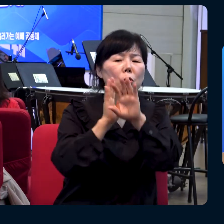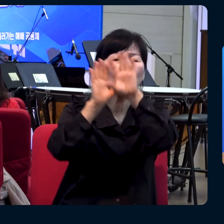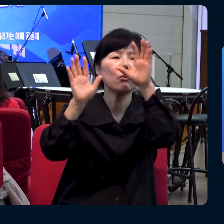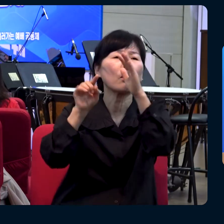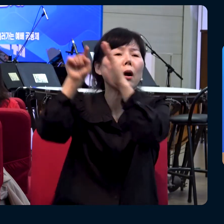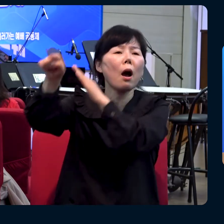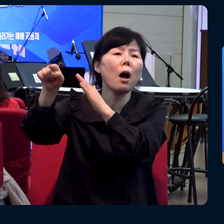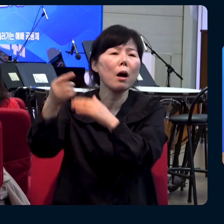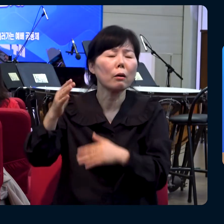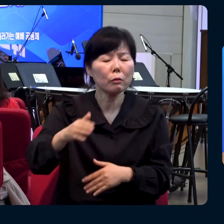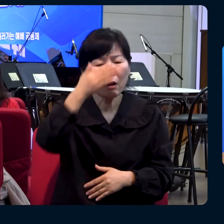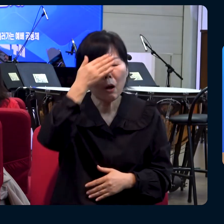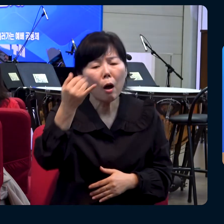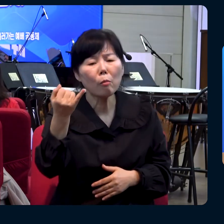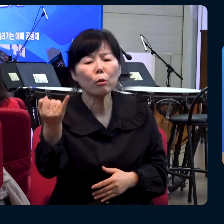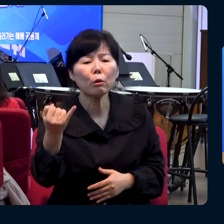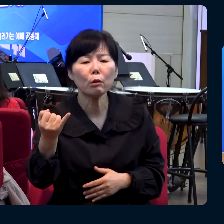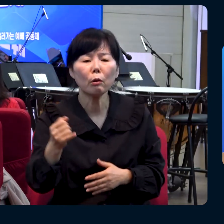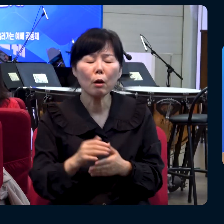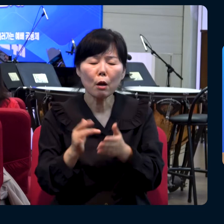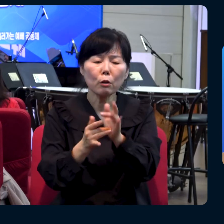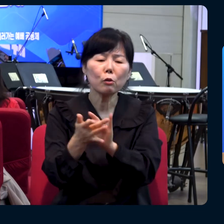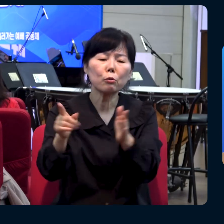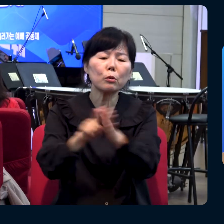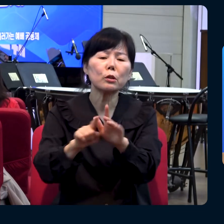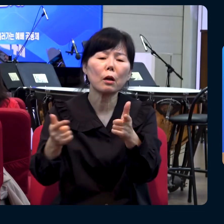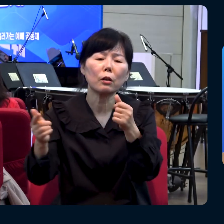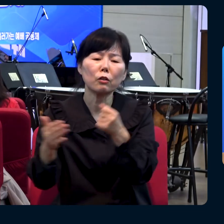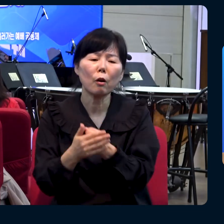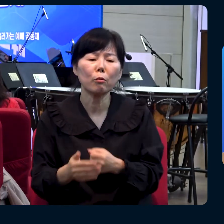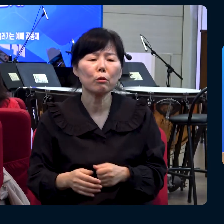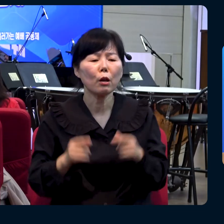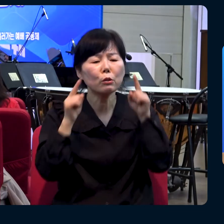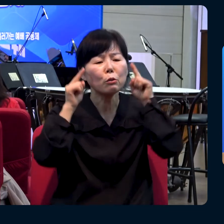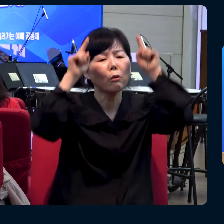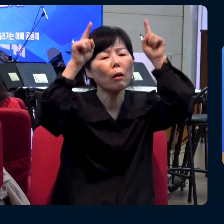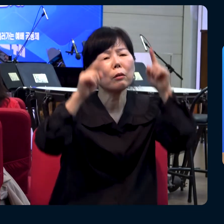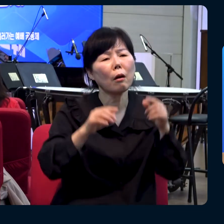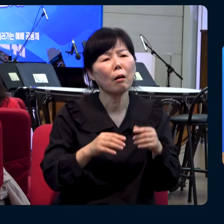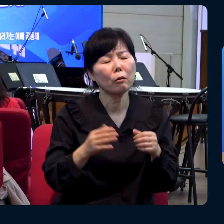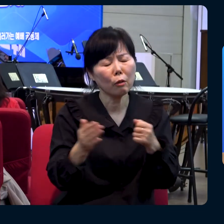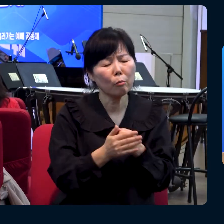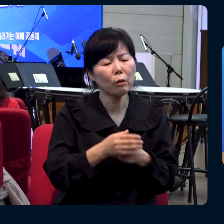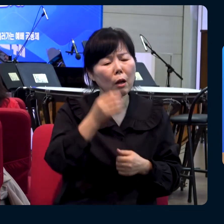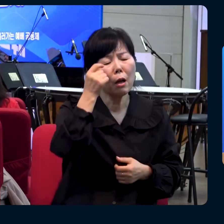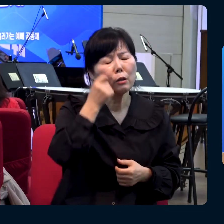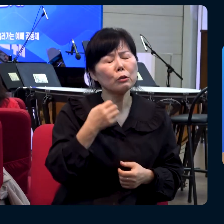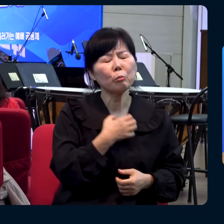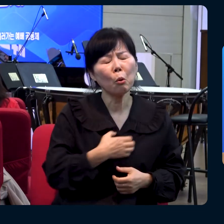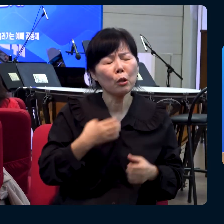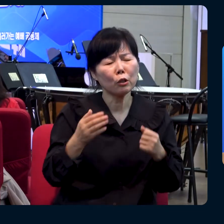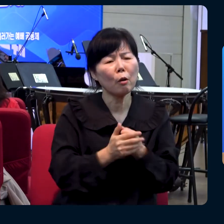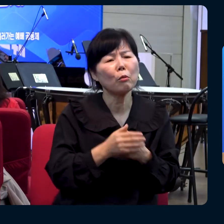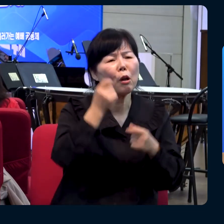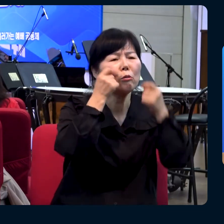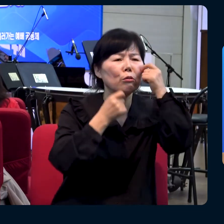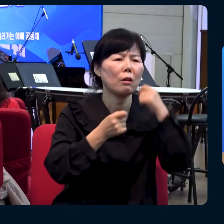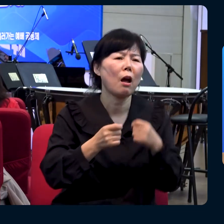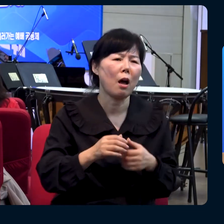거라. 그래서 이 할머니가 교회 가면 안 올 거야? 응. 그래서 주일로